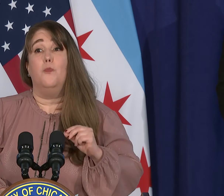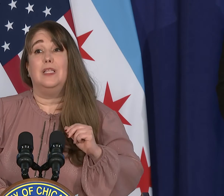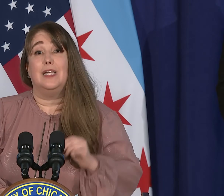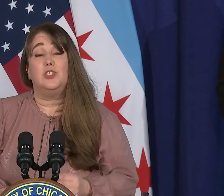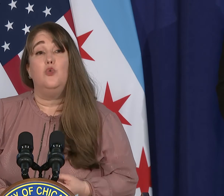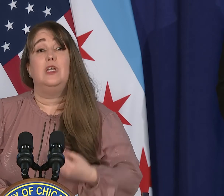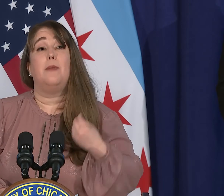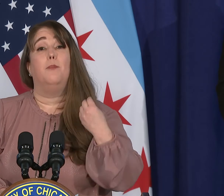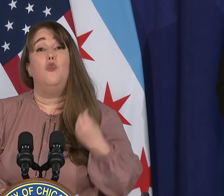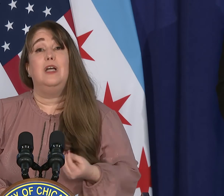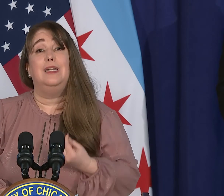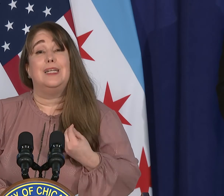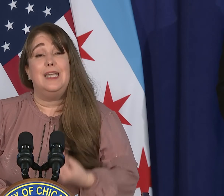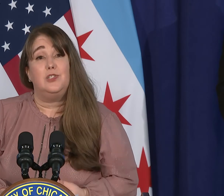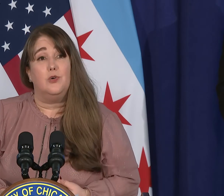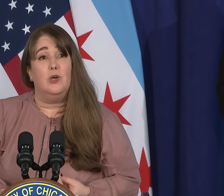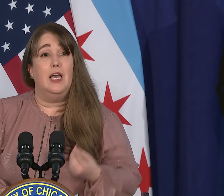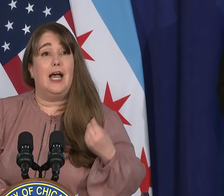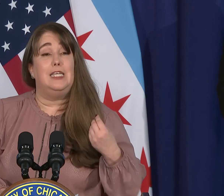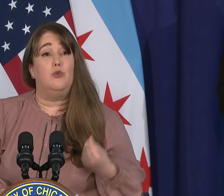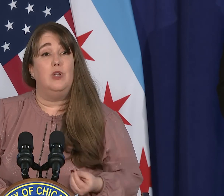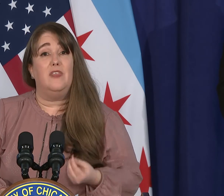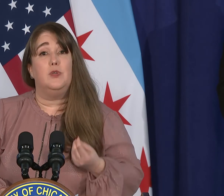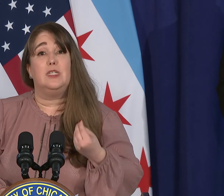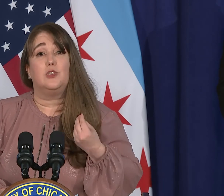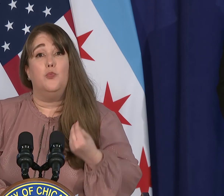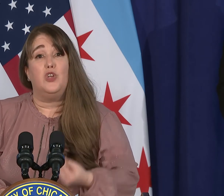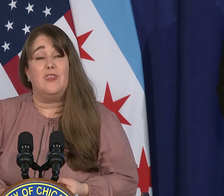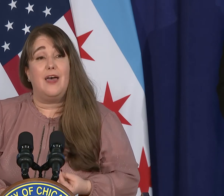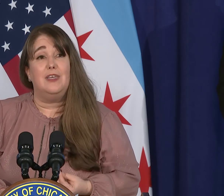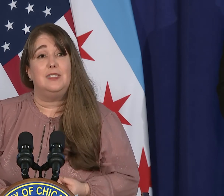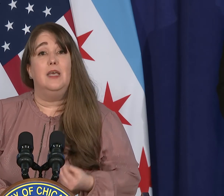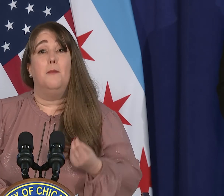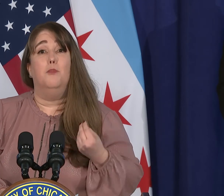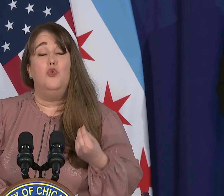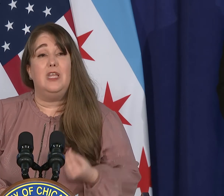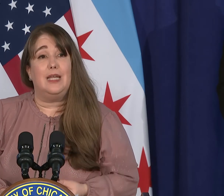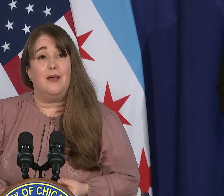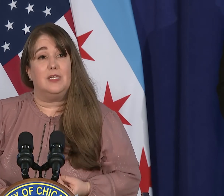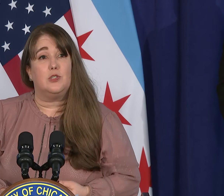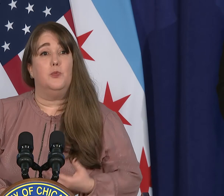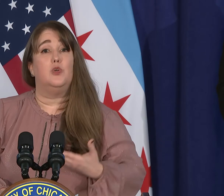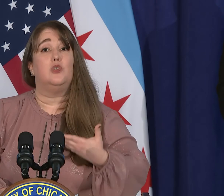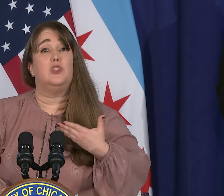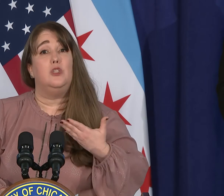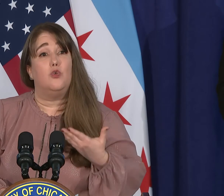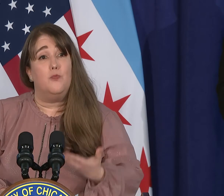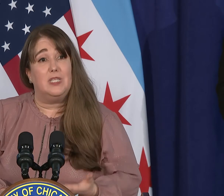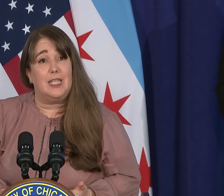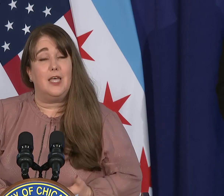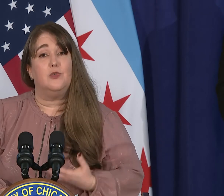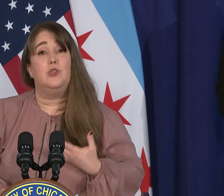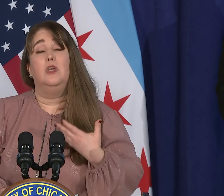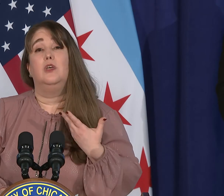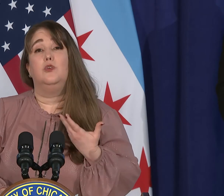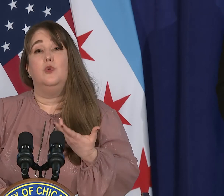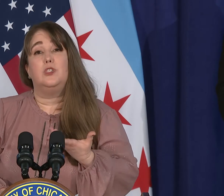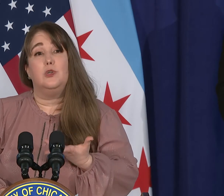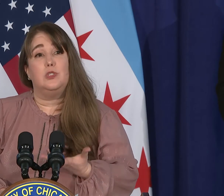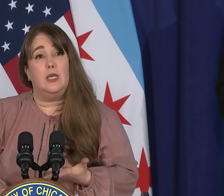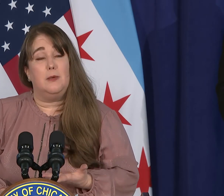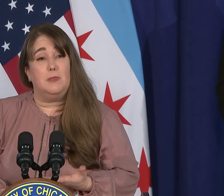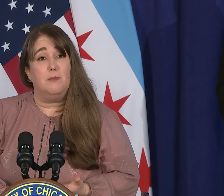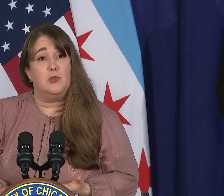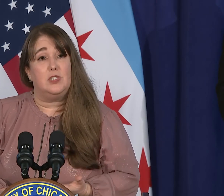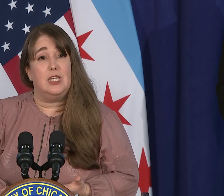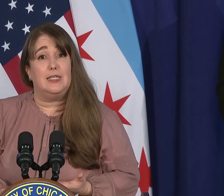de documentación que ponga en riesgo a ninguna de nuestras comunidades vulnerables, como nuestros indocumentados,